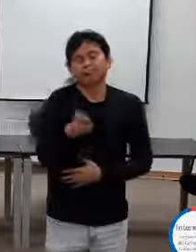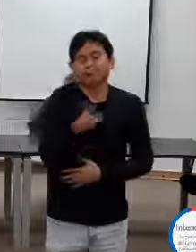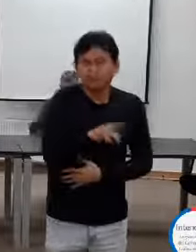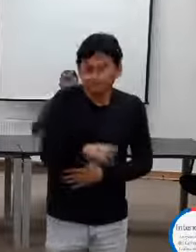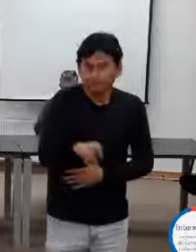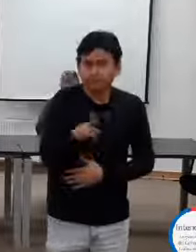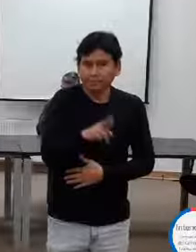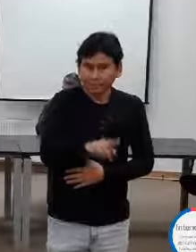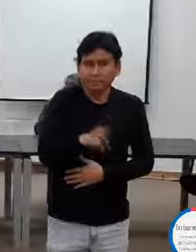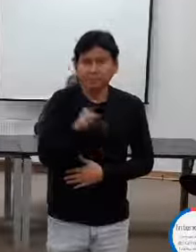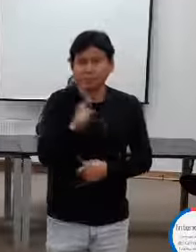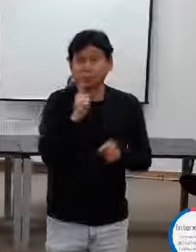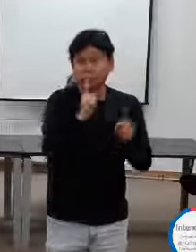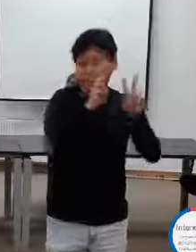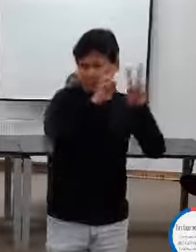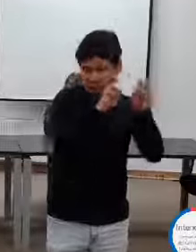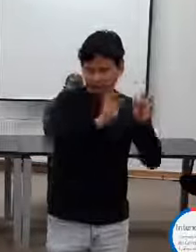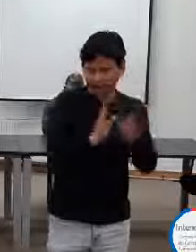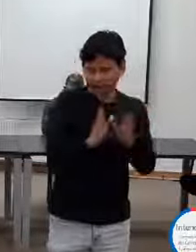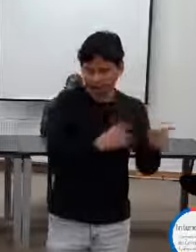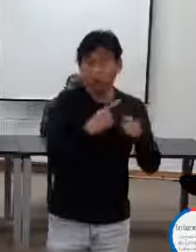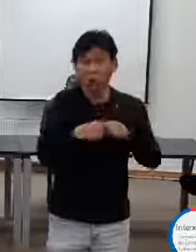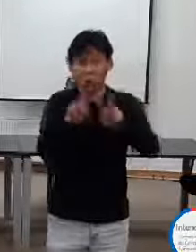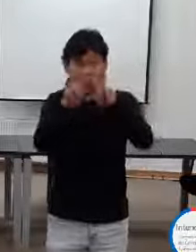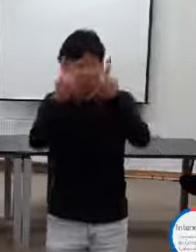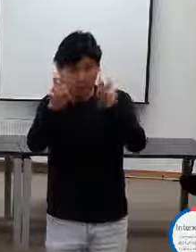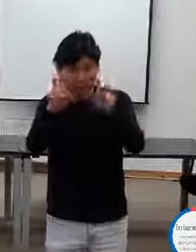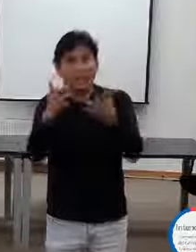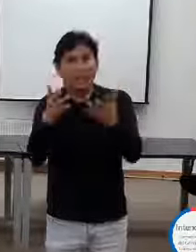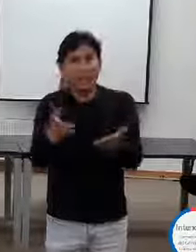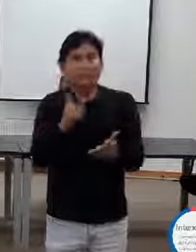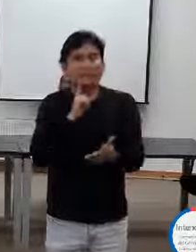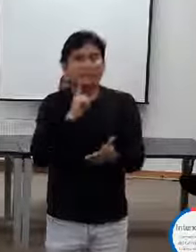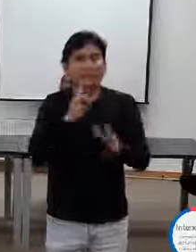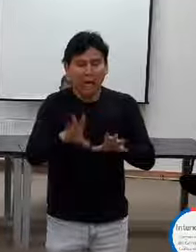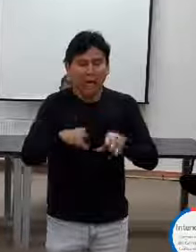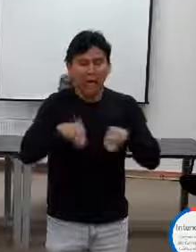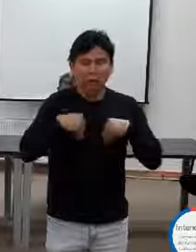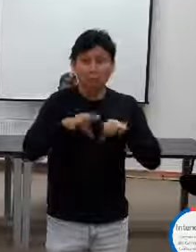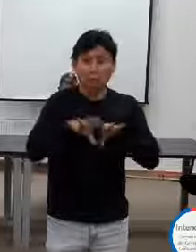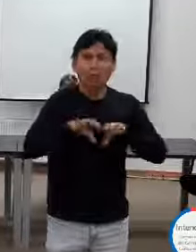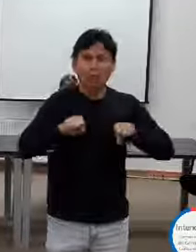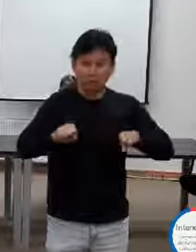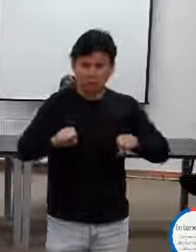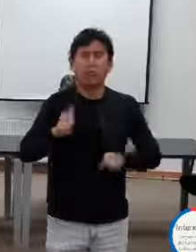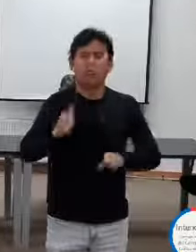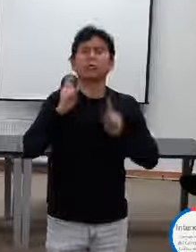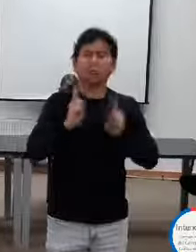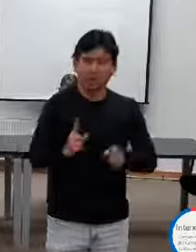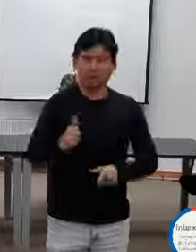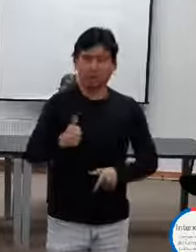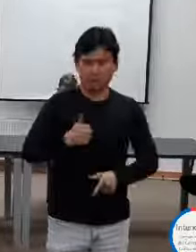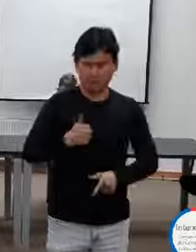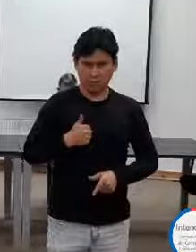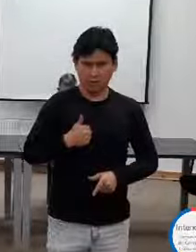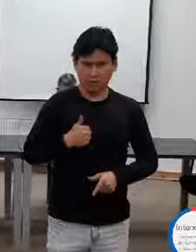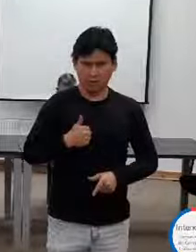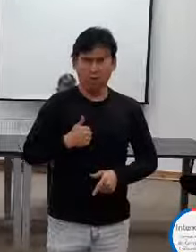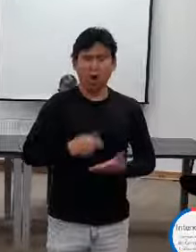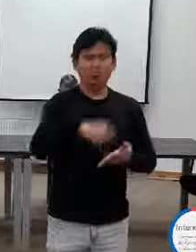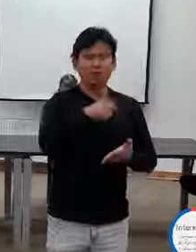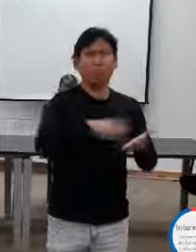permanentemente. Eso es una parte. Pero la otra parte también es que quienes asumen estos compromisos, los tienen que cumplir. No se trata de